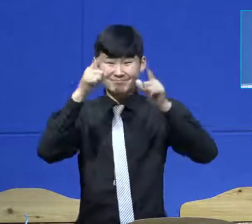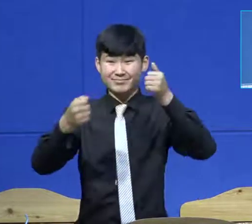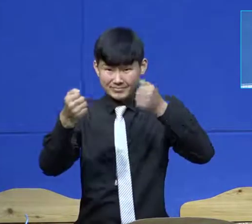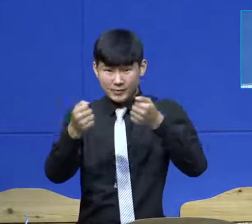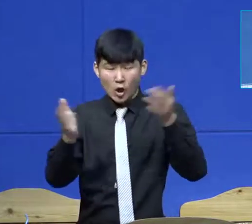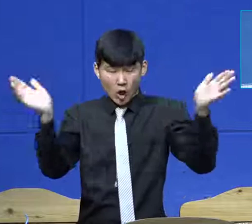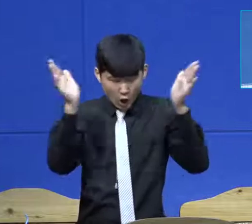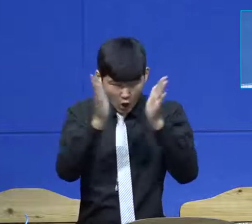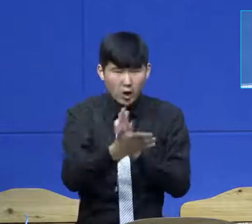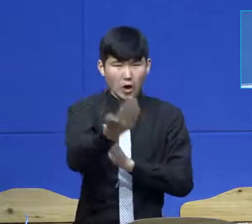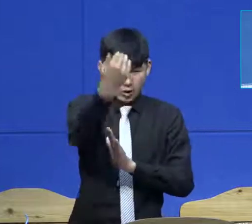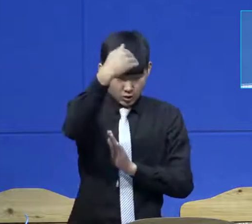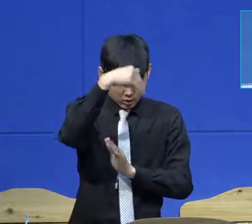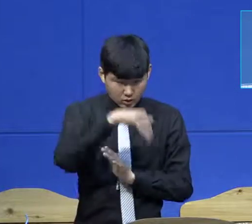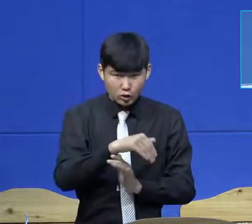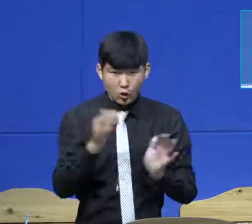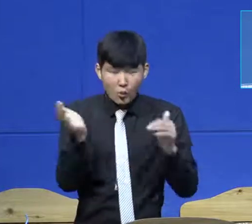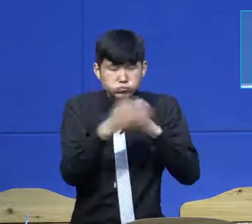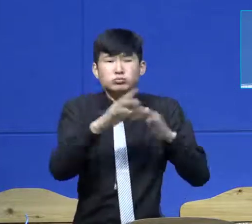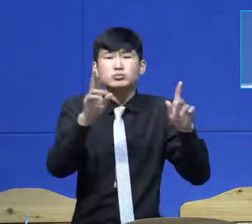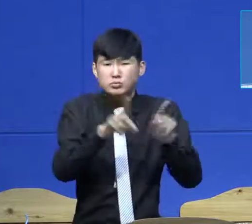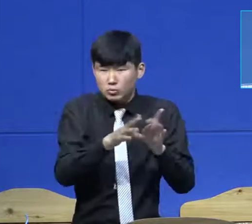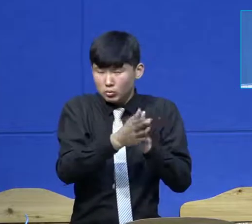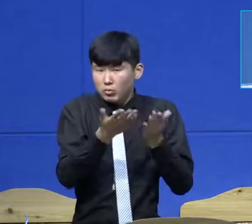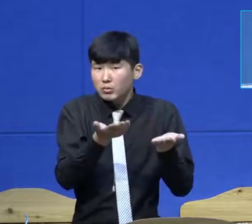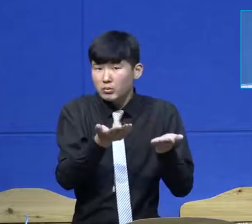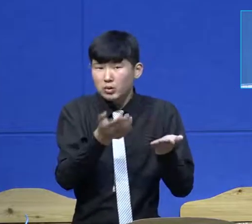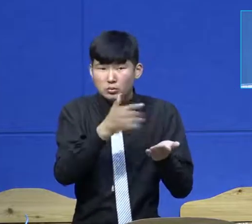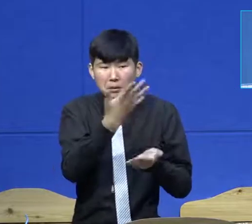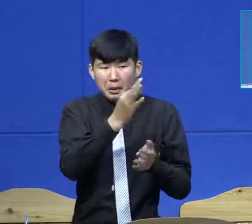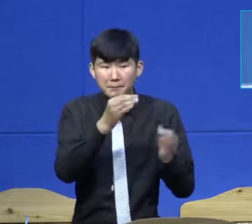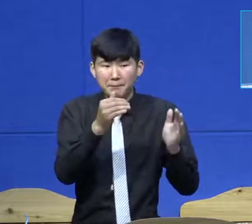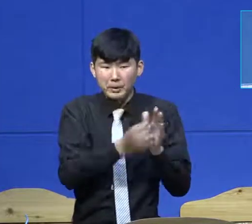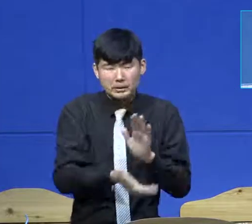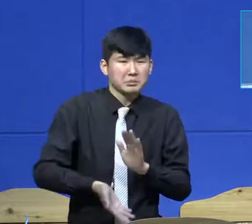Хэдэн нэгэн хэдэн жилийн өмнөх ном юм чинь одоо бол 50 мянга гарах бах.